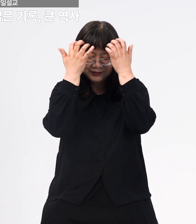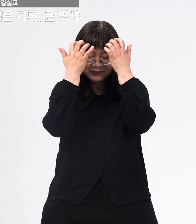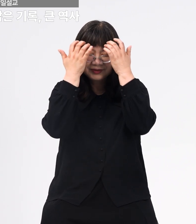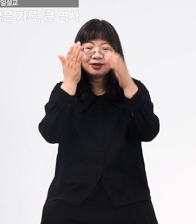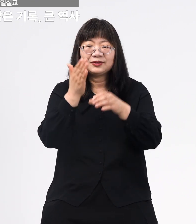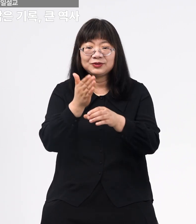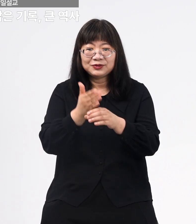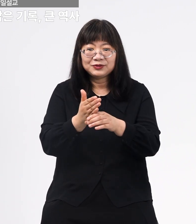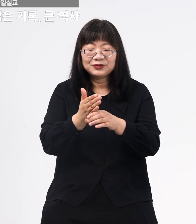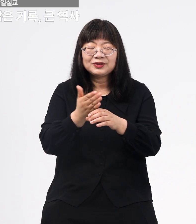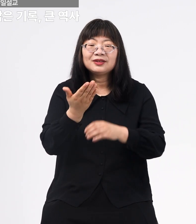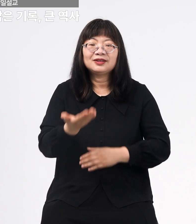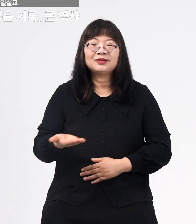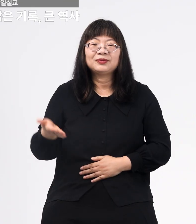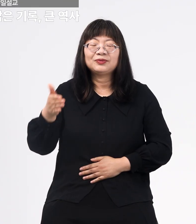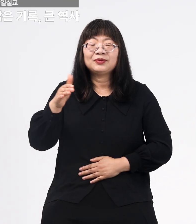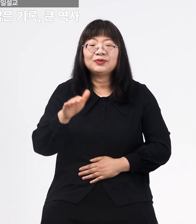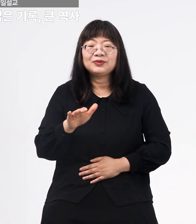고난